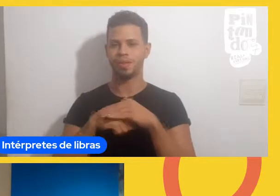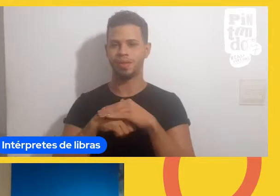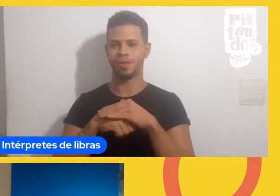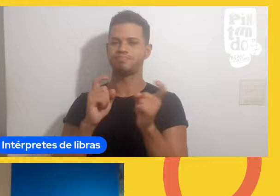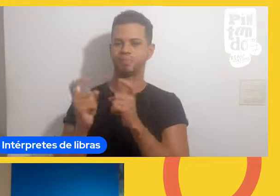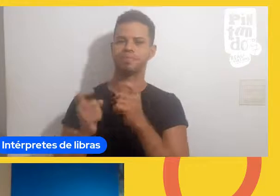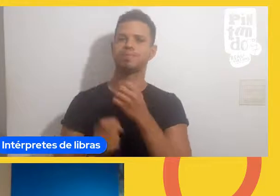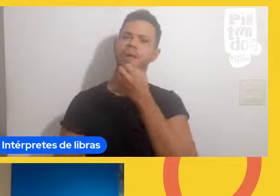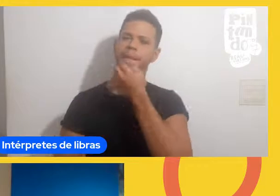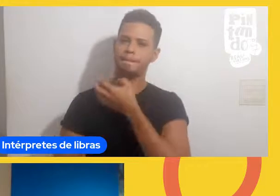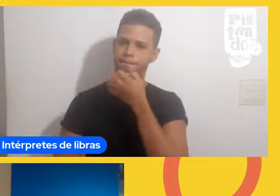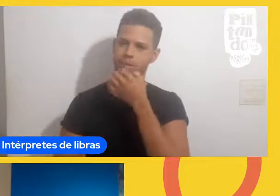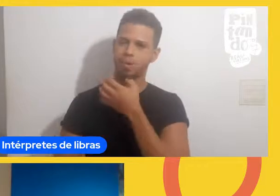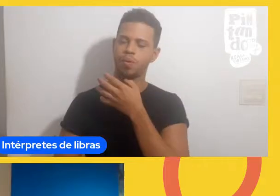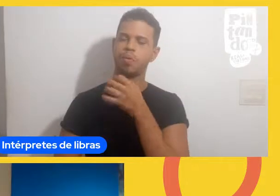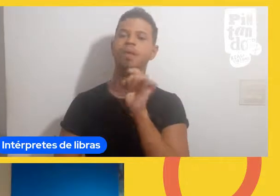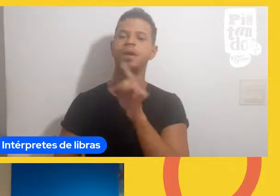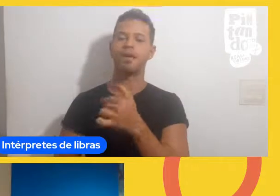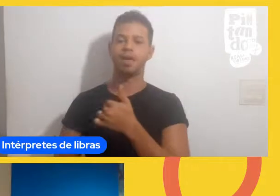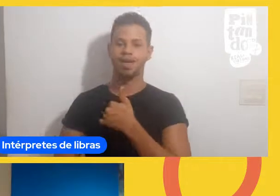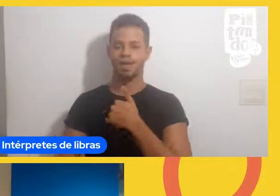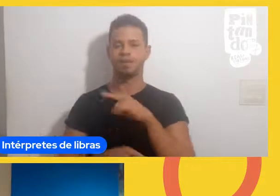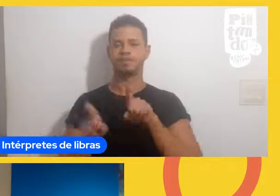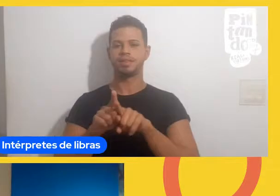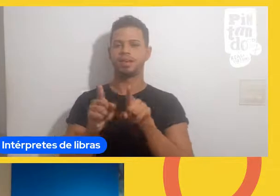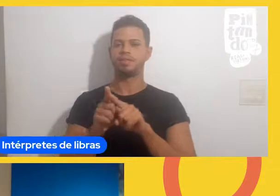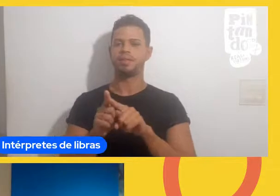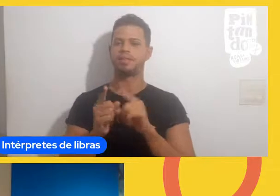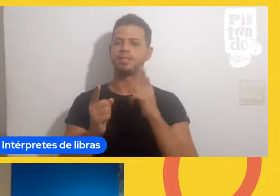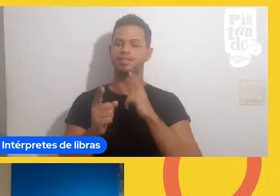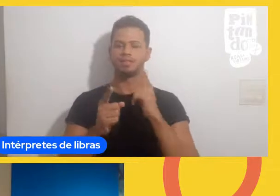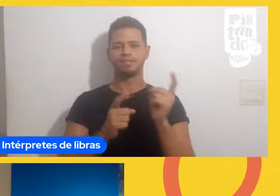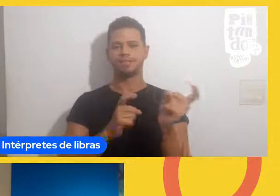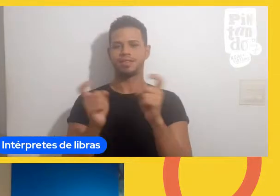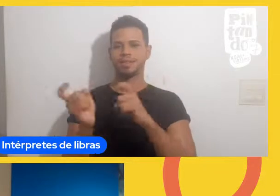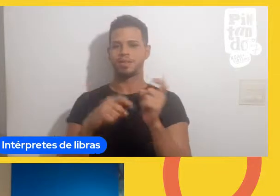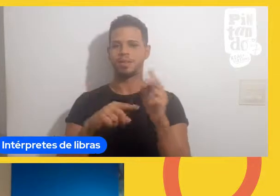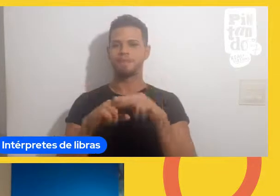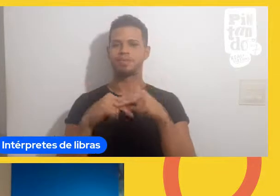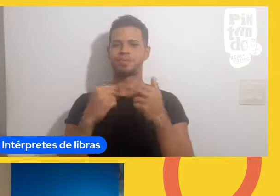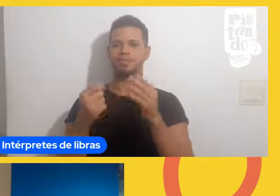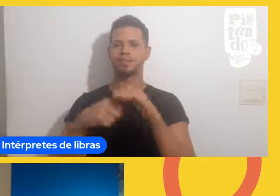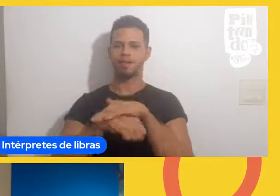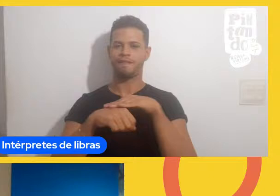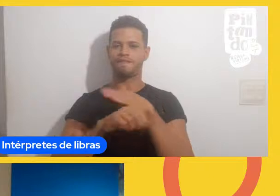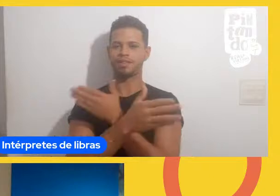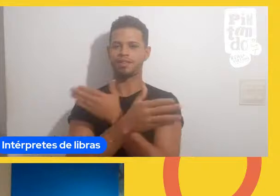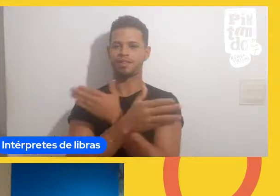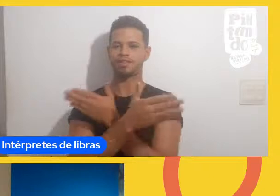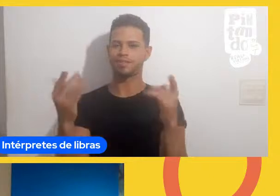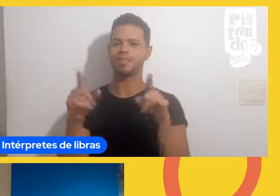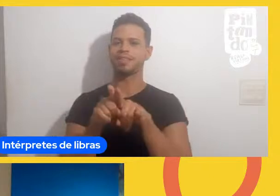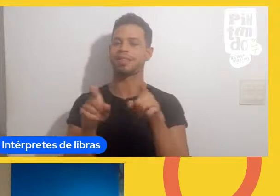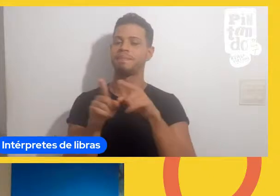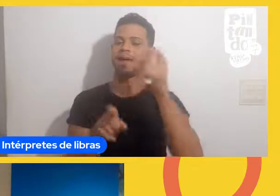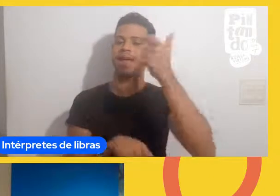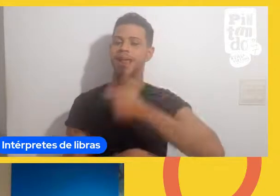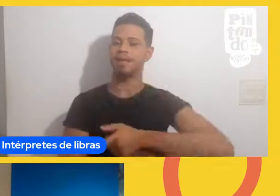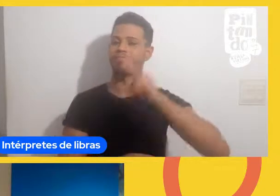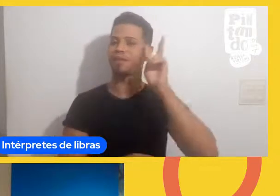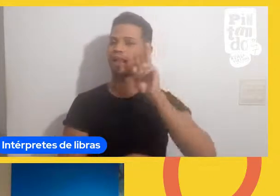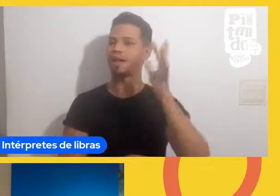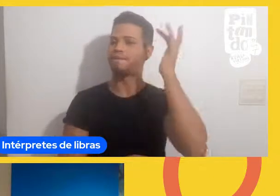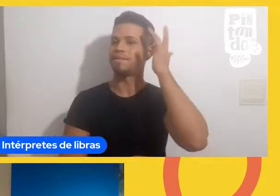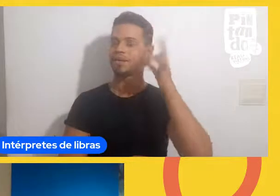também. Além de eu ser curador, eu estou sendo mediador dessas conversas aqui com vocês. E eu acabei me lembrando de uma frase